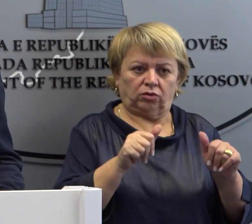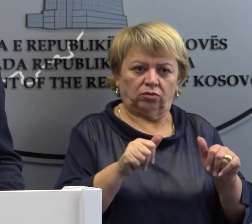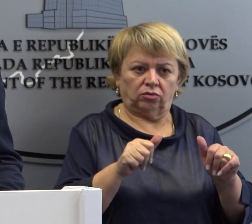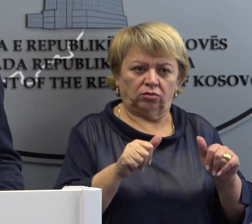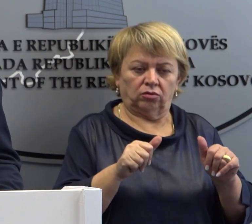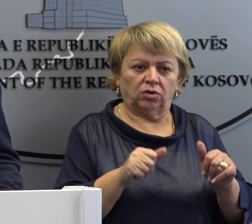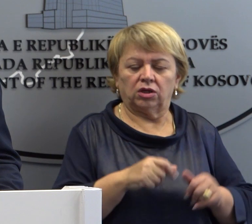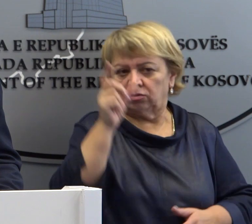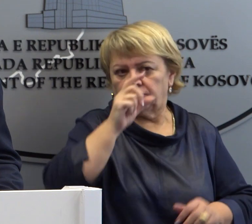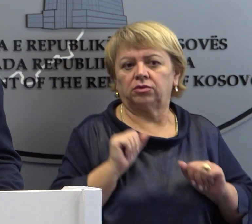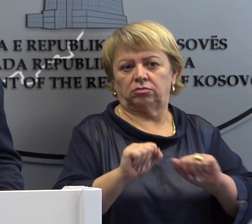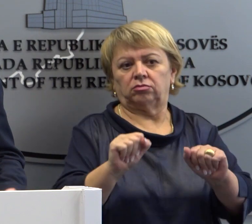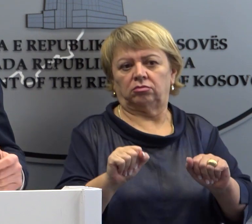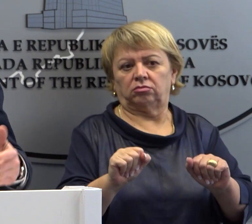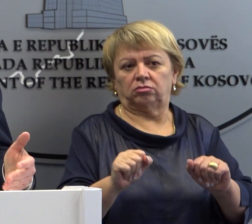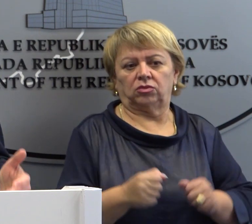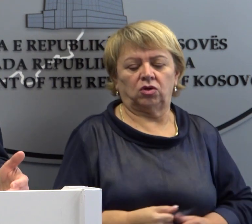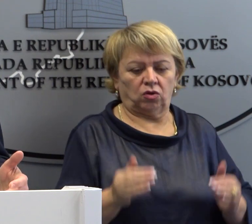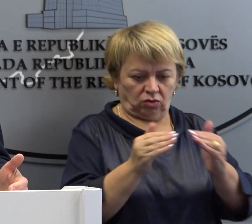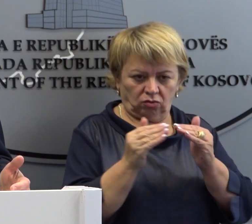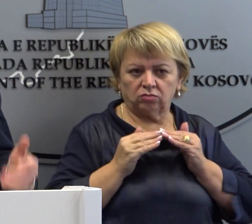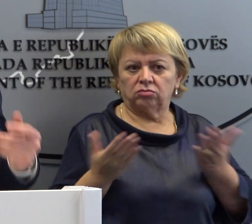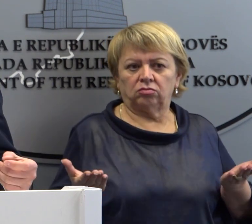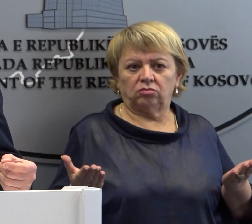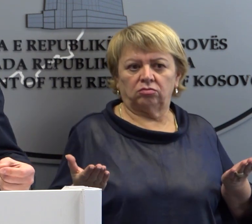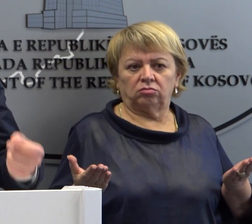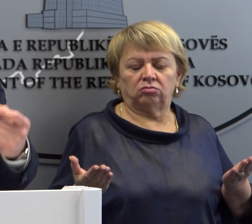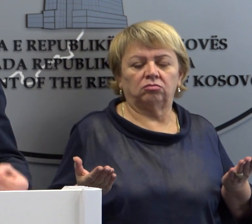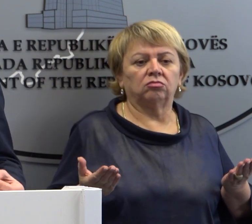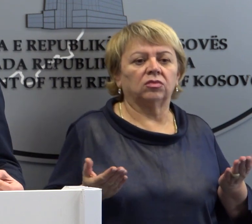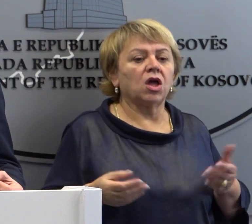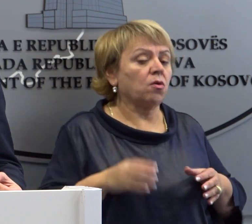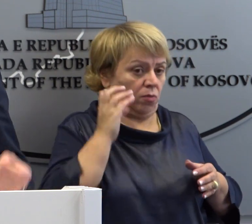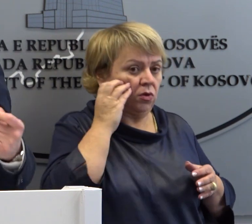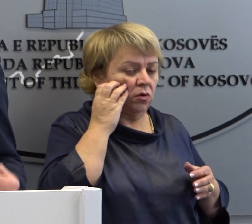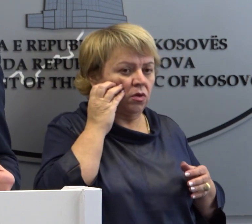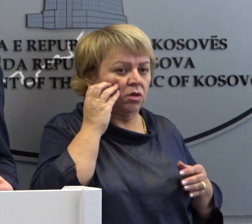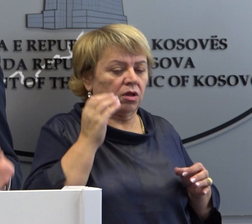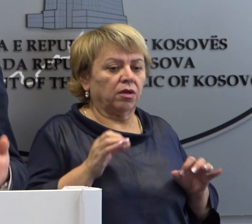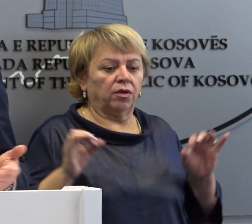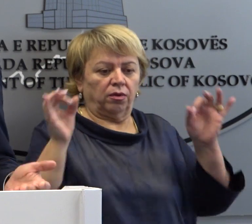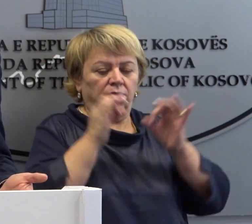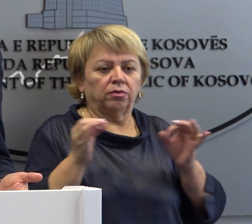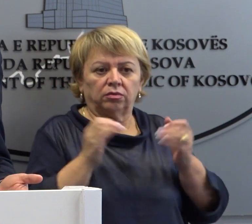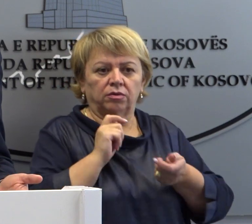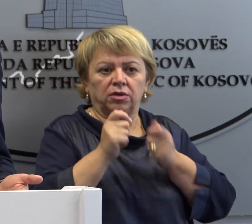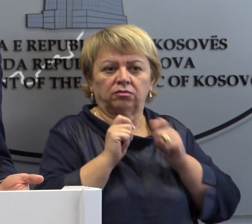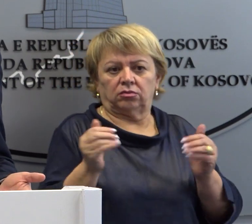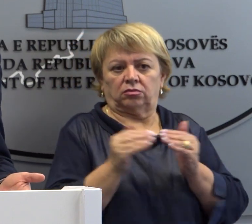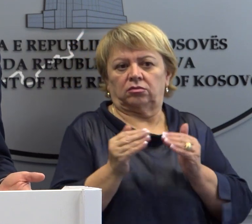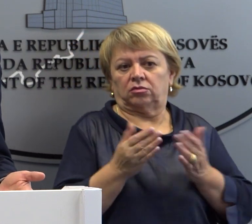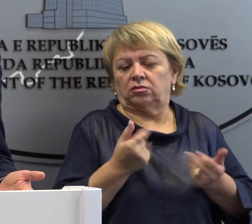vendos. Serbia refuzoi. U dakorduam për tekstin. Mërim me mend, në Bruxelles nuk përmendet që ka marrëveshje të